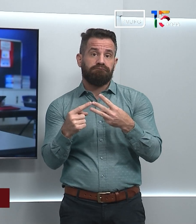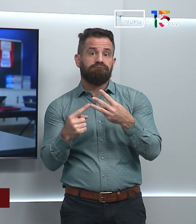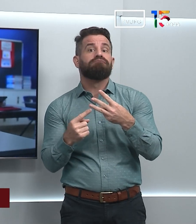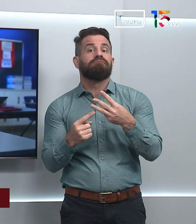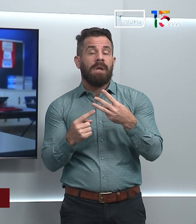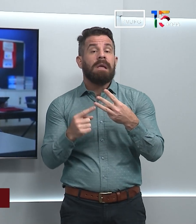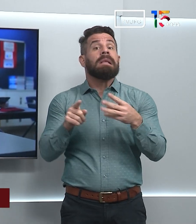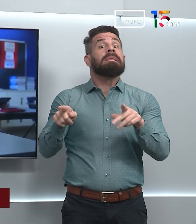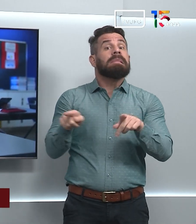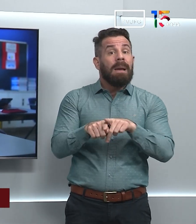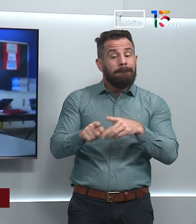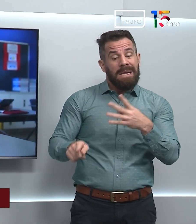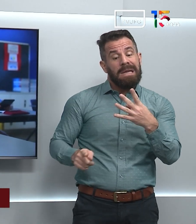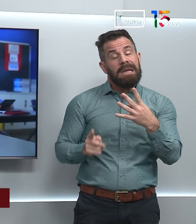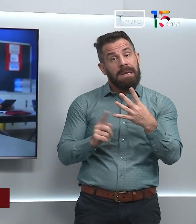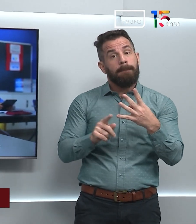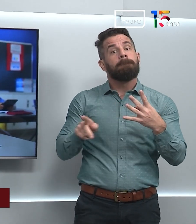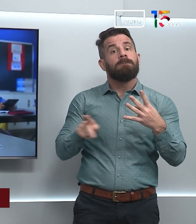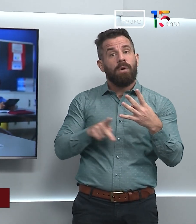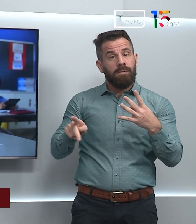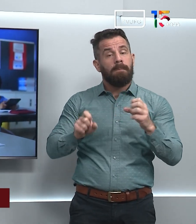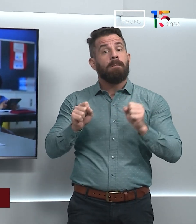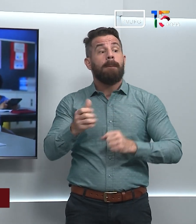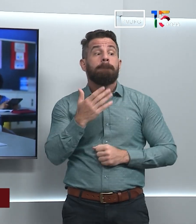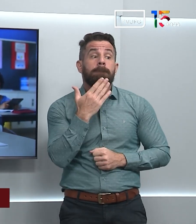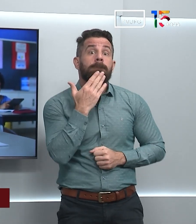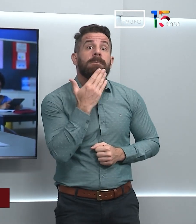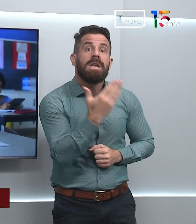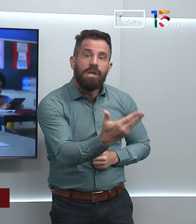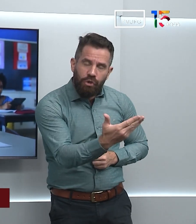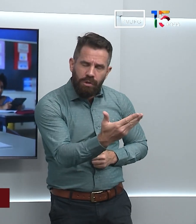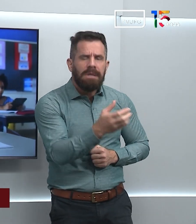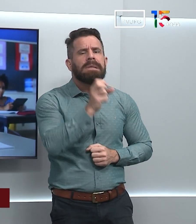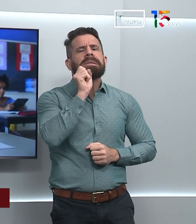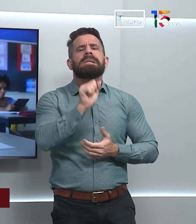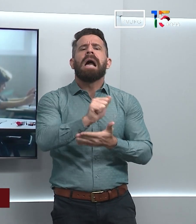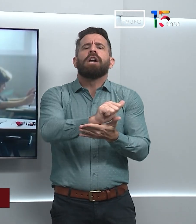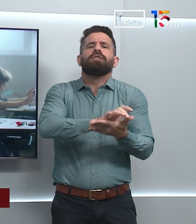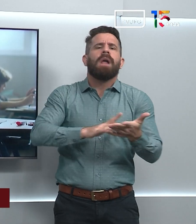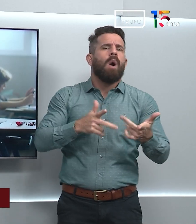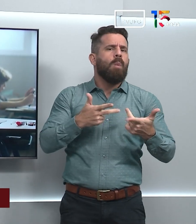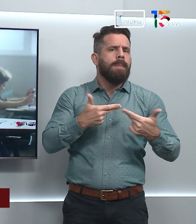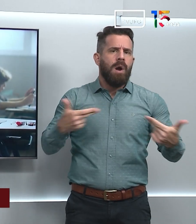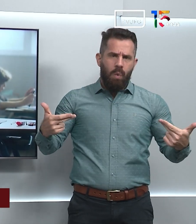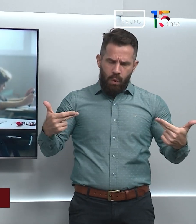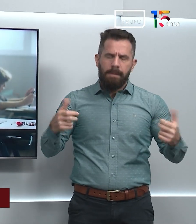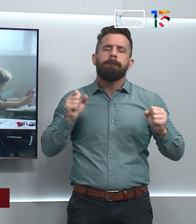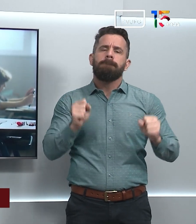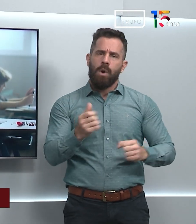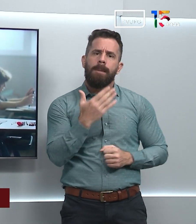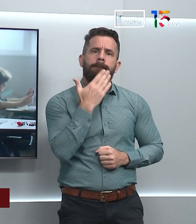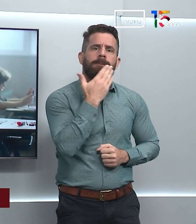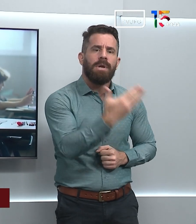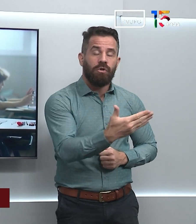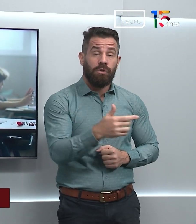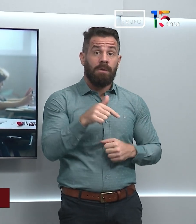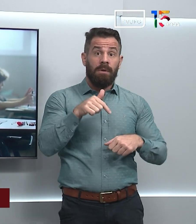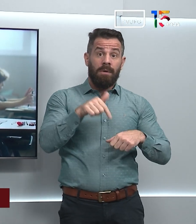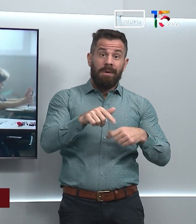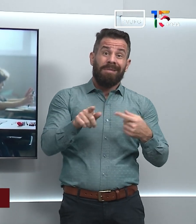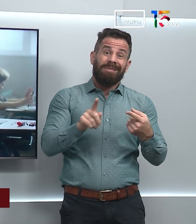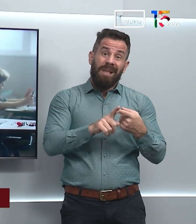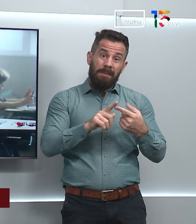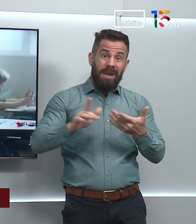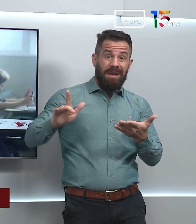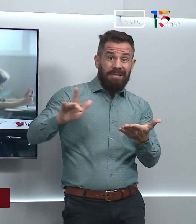autorizar o uso em sala de aula desde que o celular faça parte de alguma atividade escolar. Detalhe que tablets e relógios